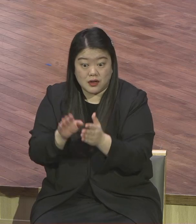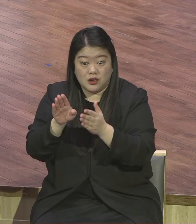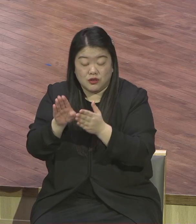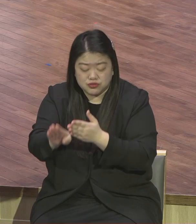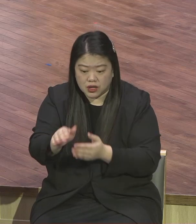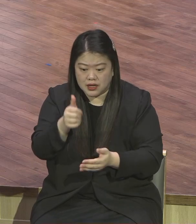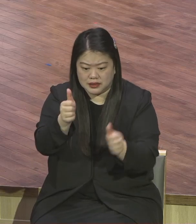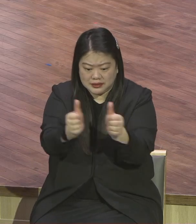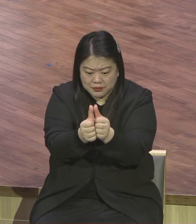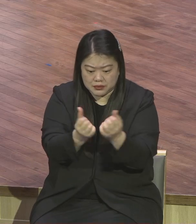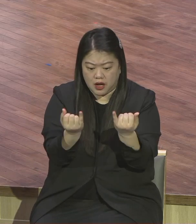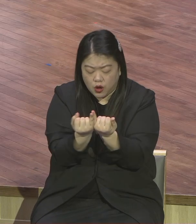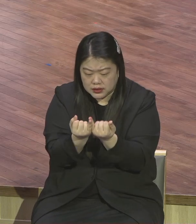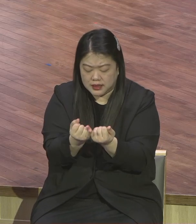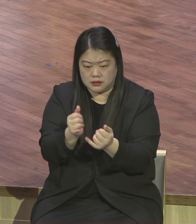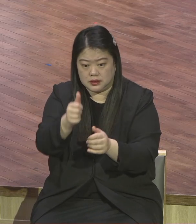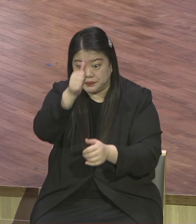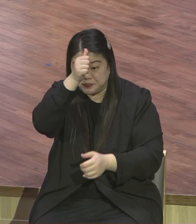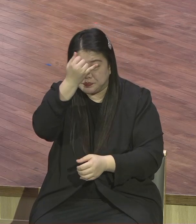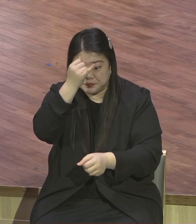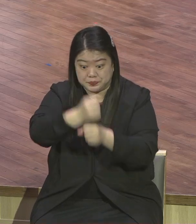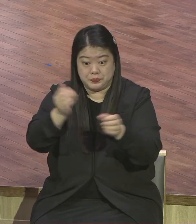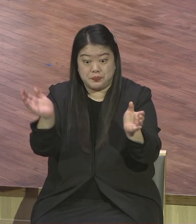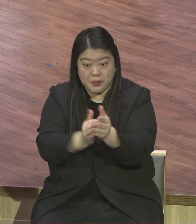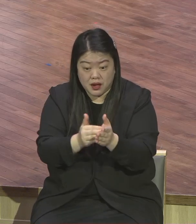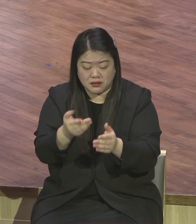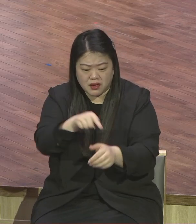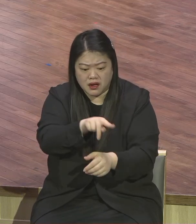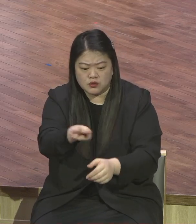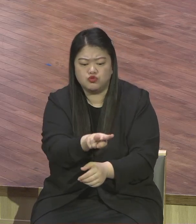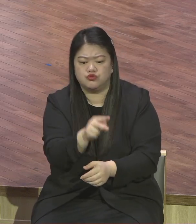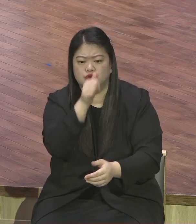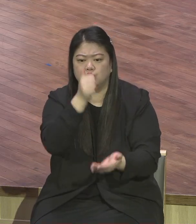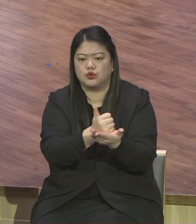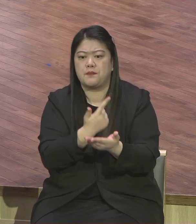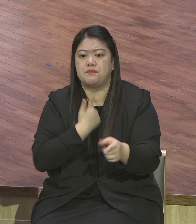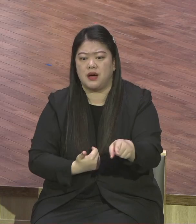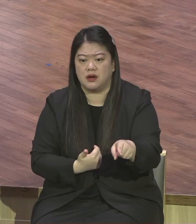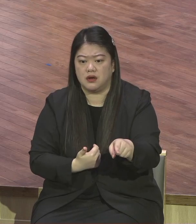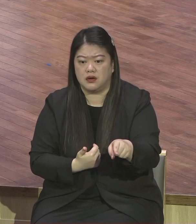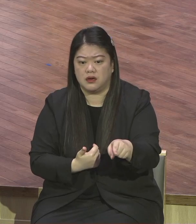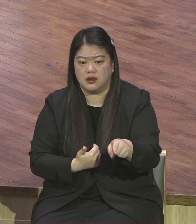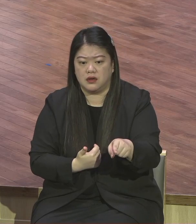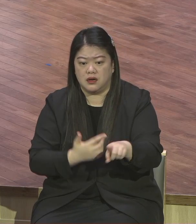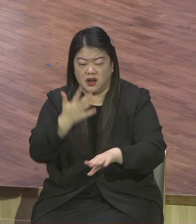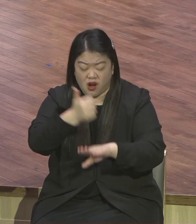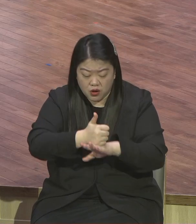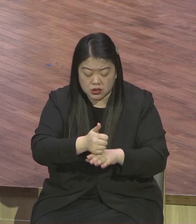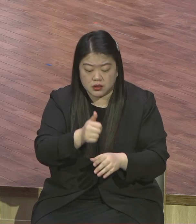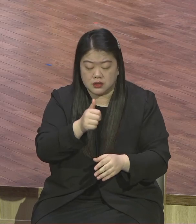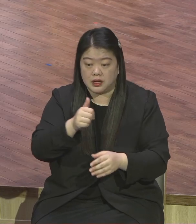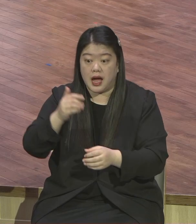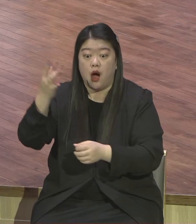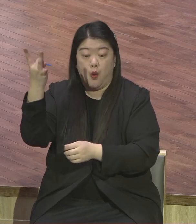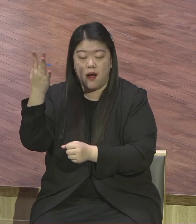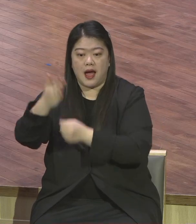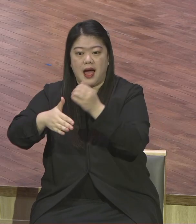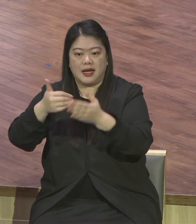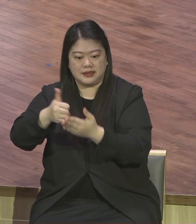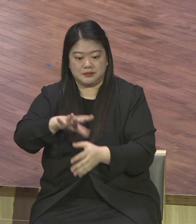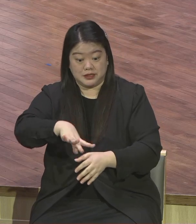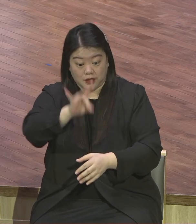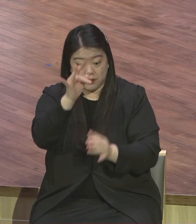위해서 재창조했다니까. 그 여러분 예수를 믿는다 말은 나는 재창조된 사람이라. 창조의 3장